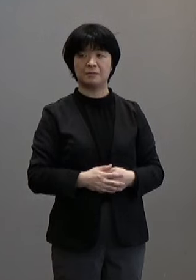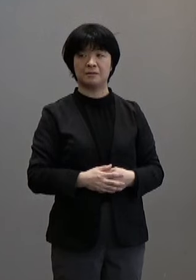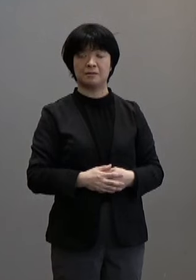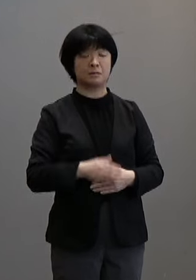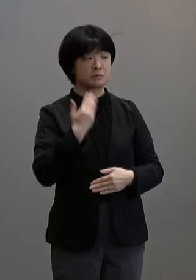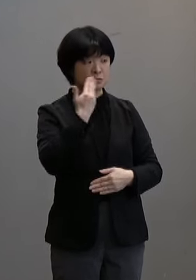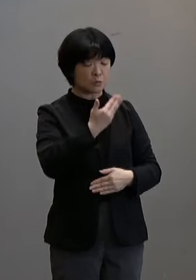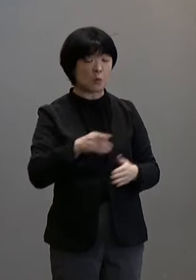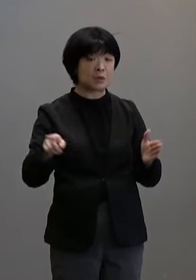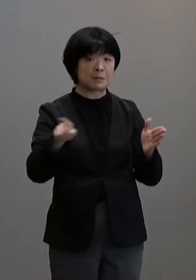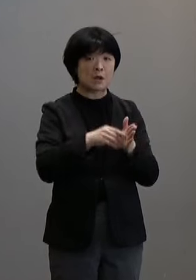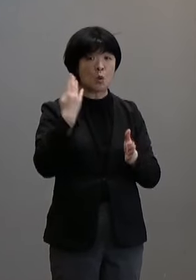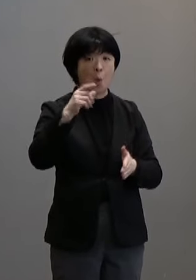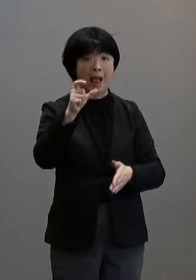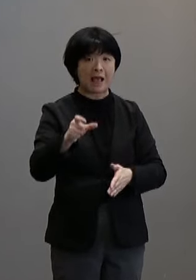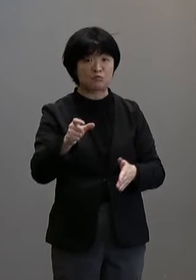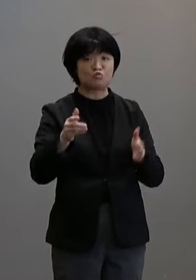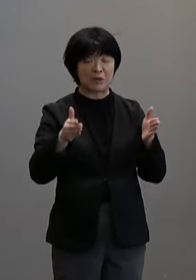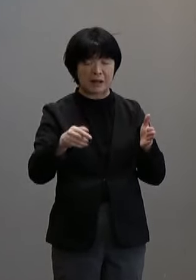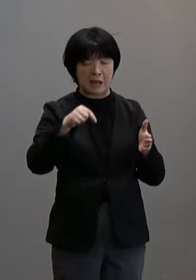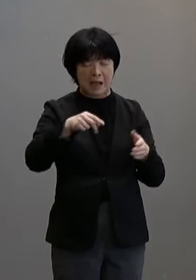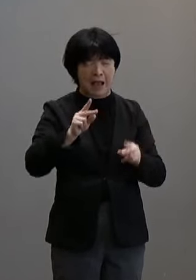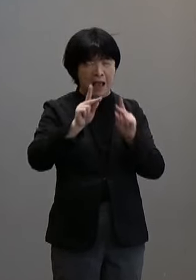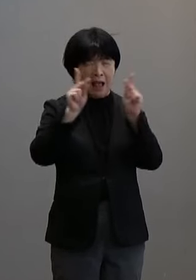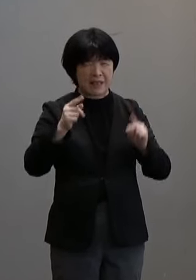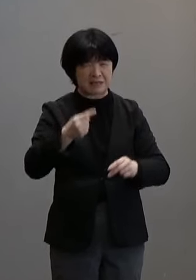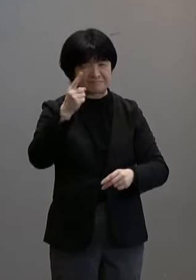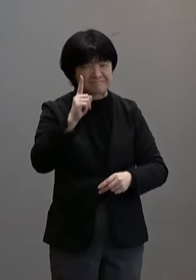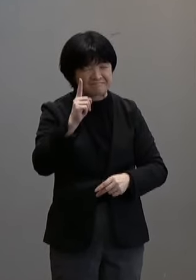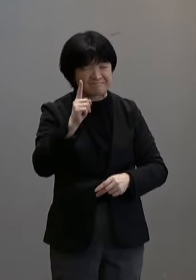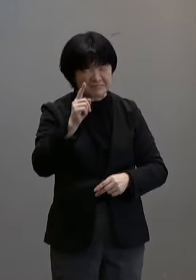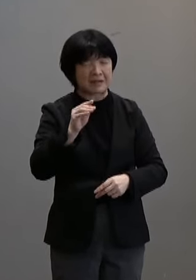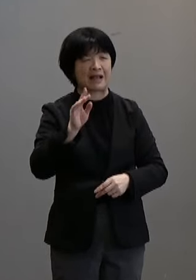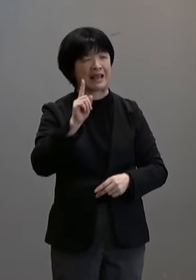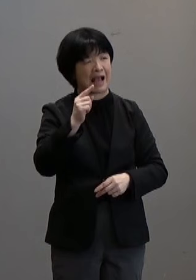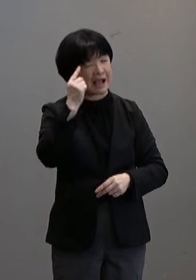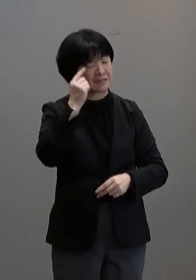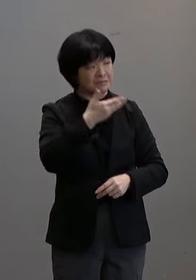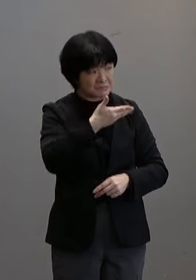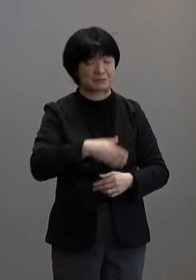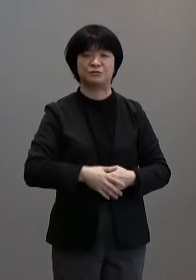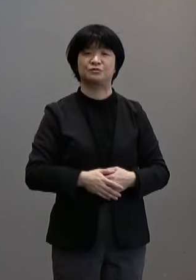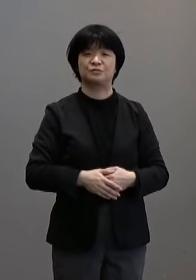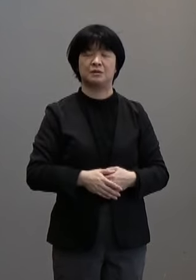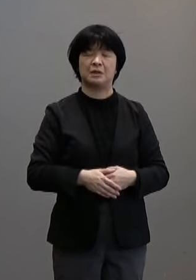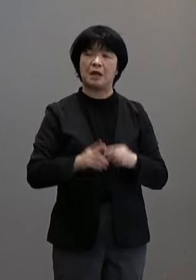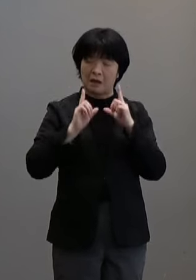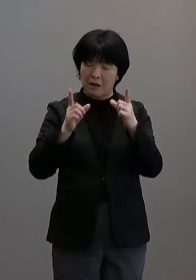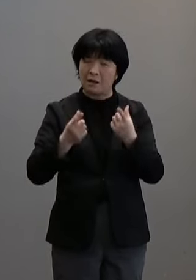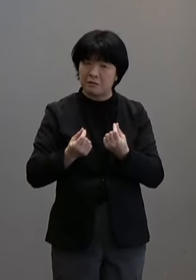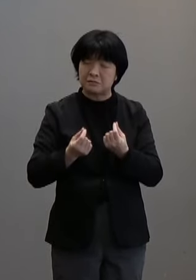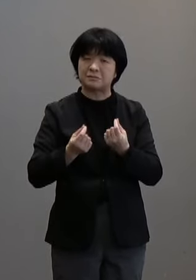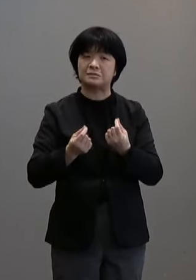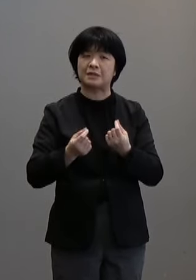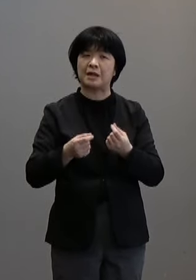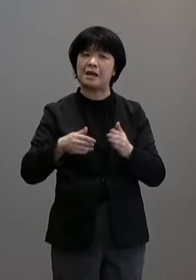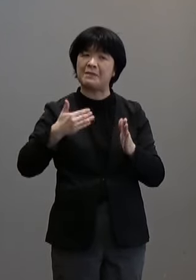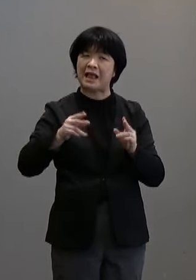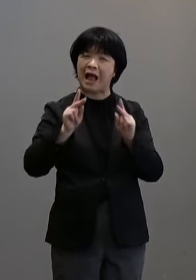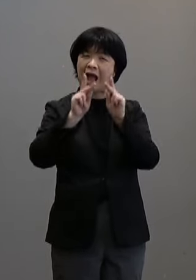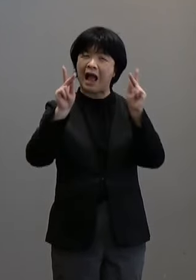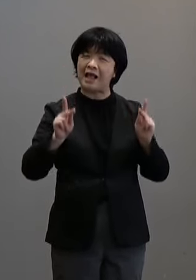ています 。これまでの4ヶ月間で、ここが一番課題だなというのは、知事としてはどう感じていらっしゃるんでしょうか。 そうですね、まだ課題っ